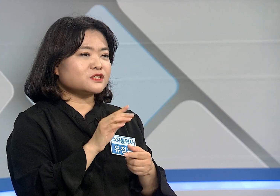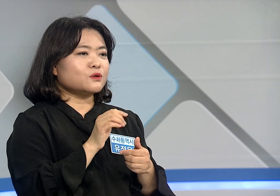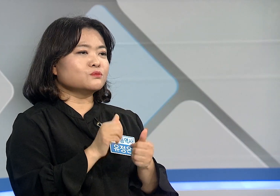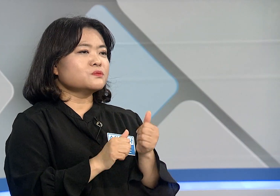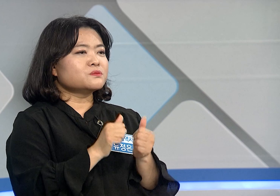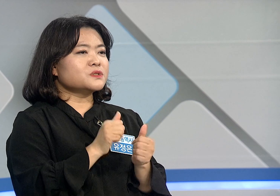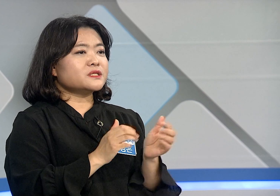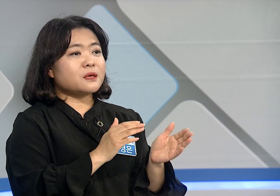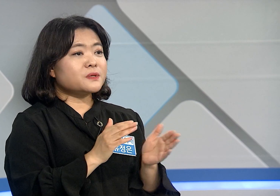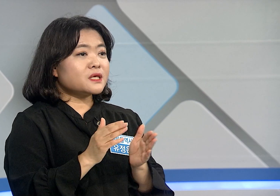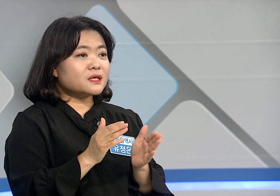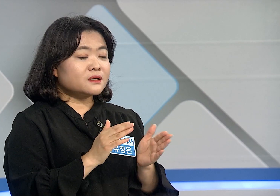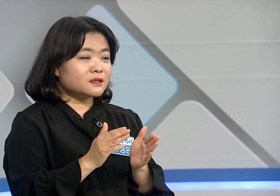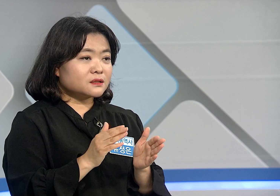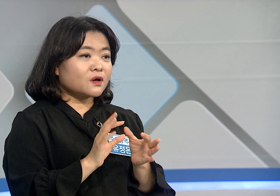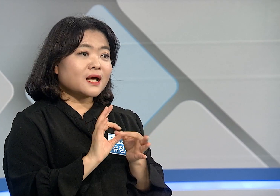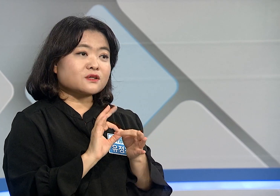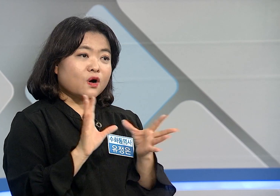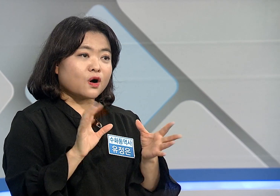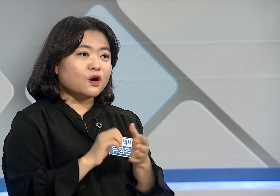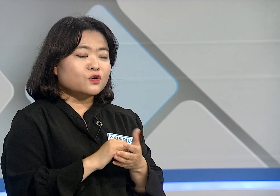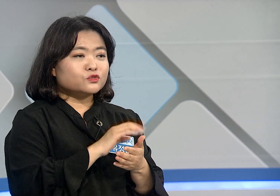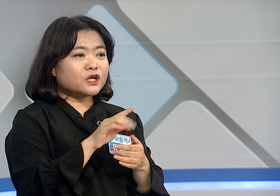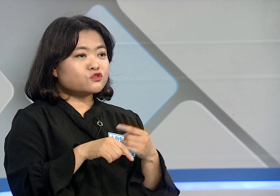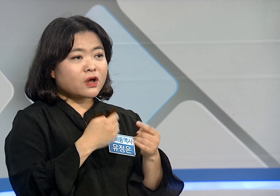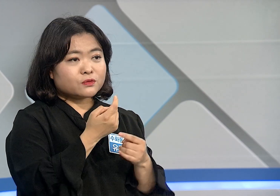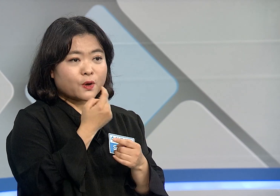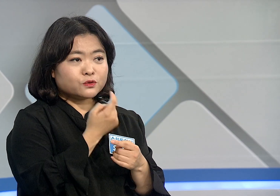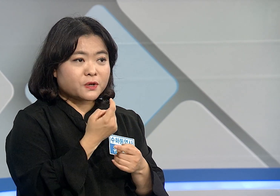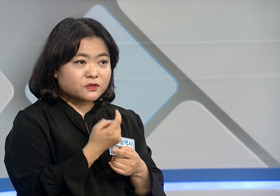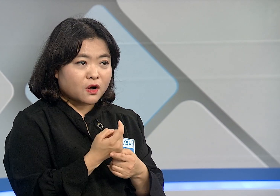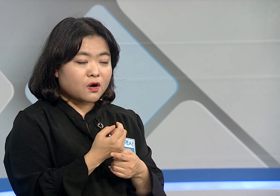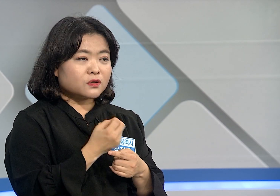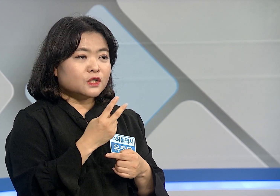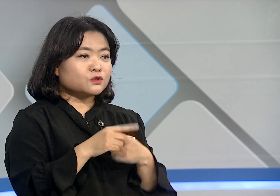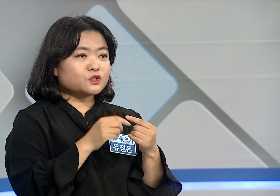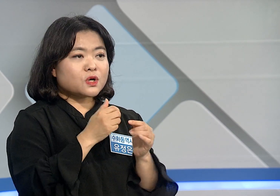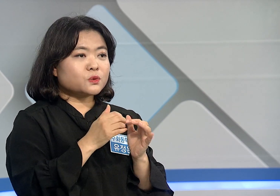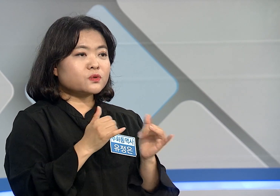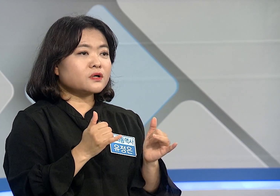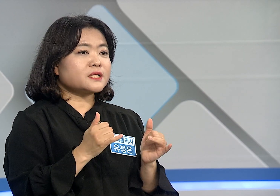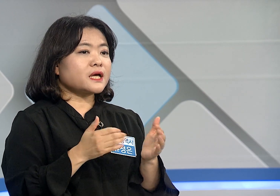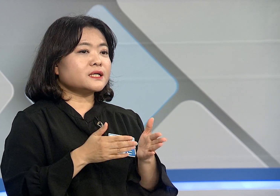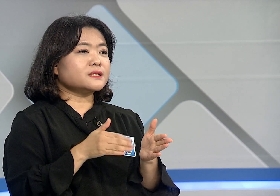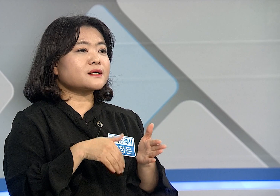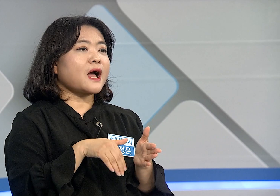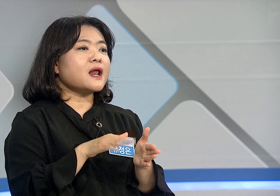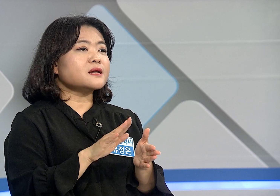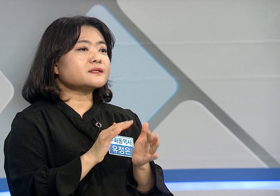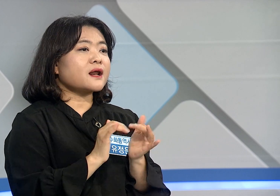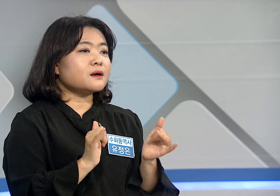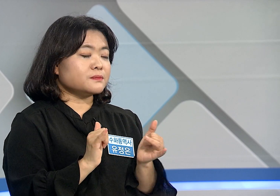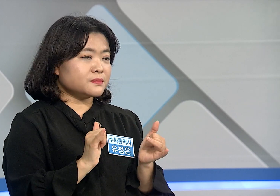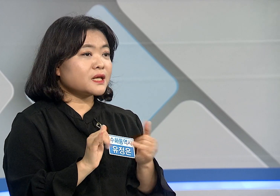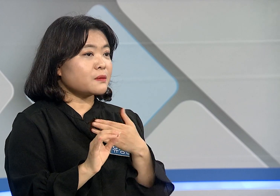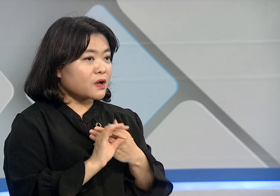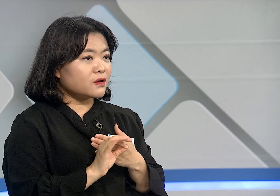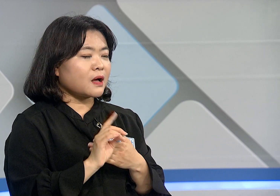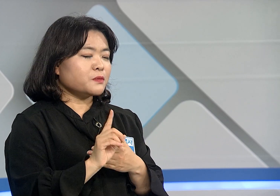시험을 대비를 떠나서 우리가 수화를 배우면서 또 수화 통역사의 길을 갈 사람이라면 한